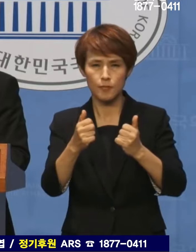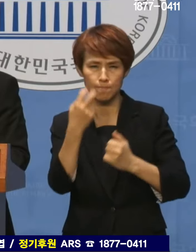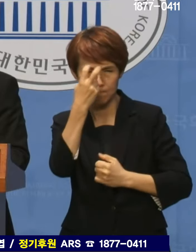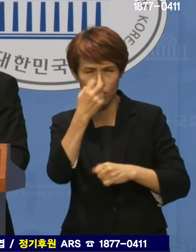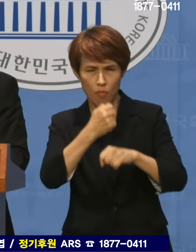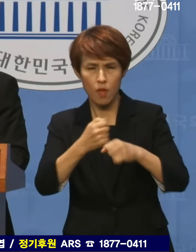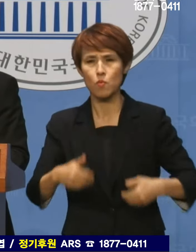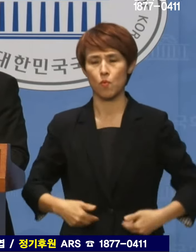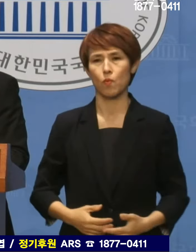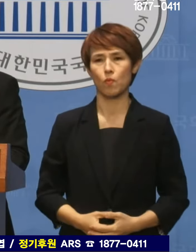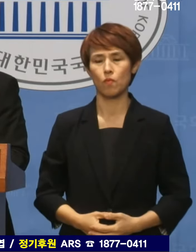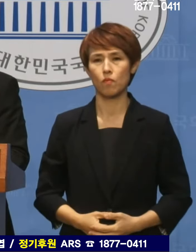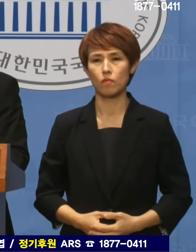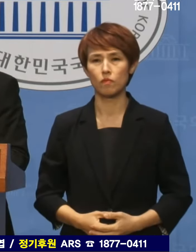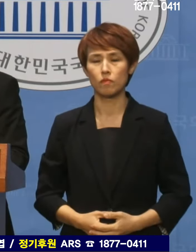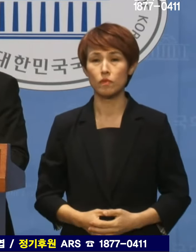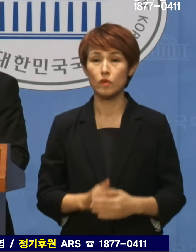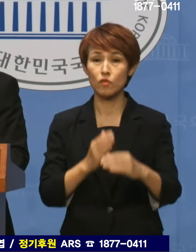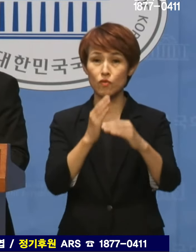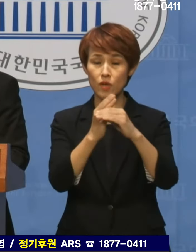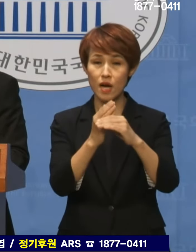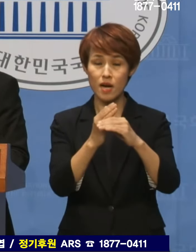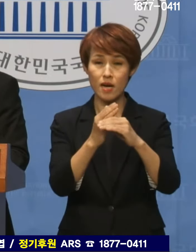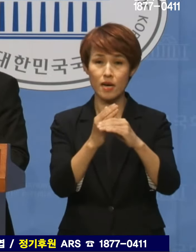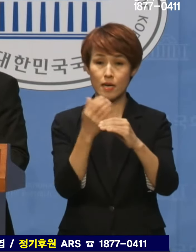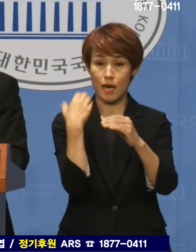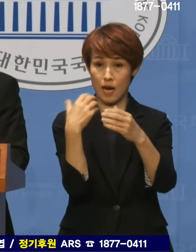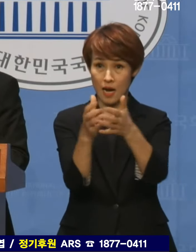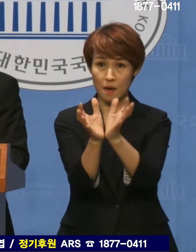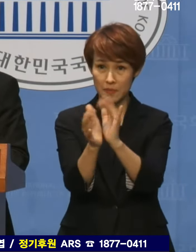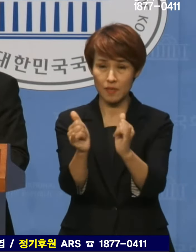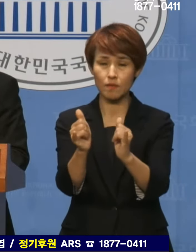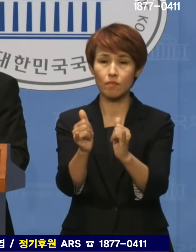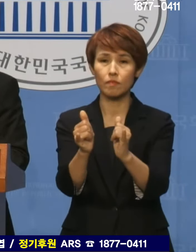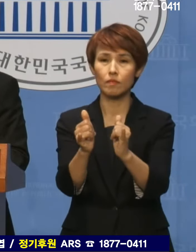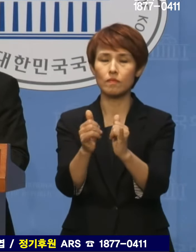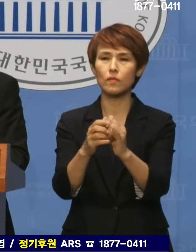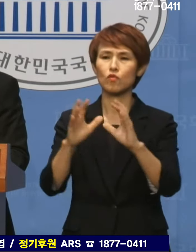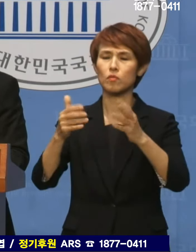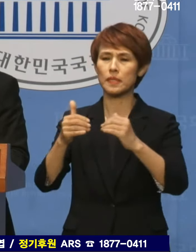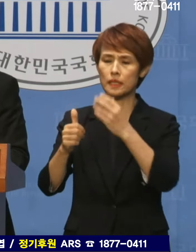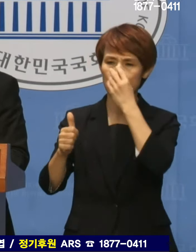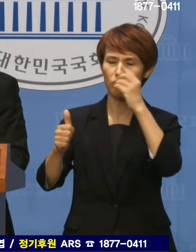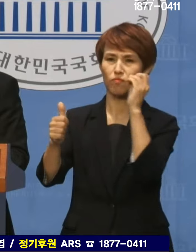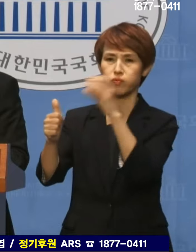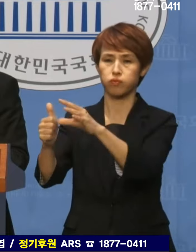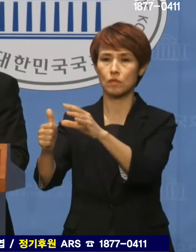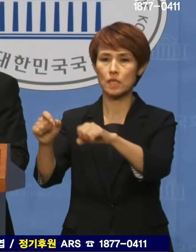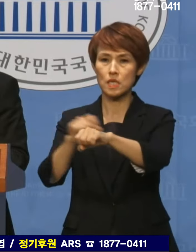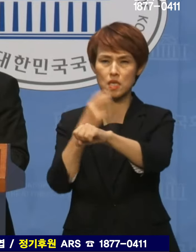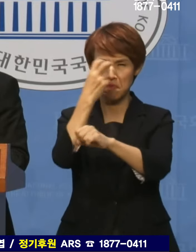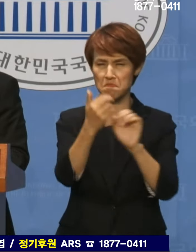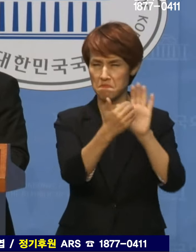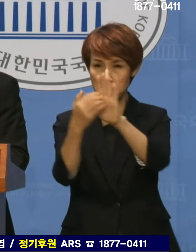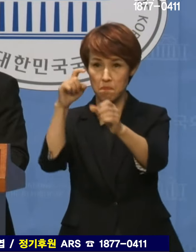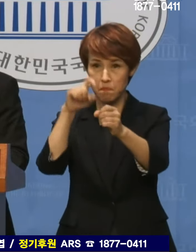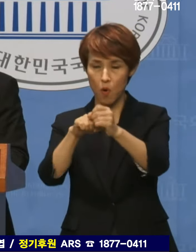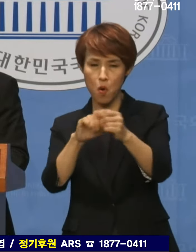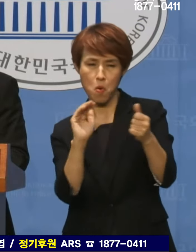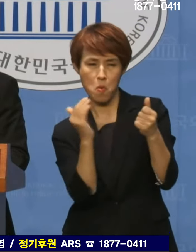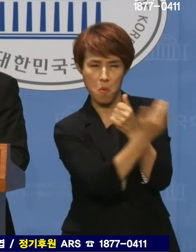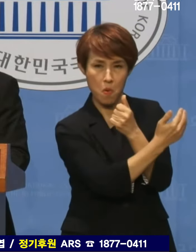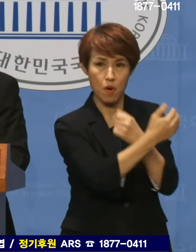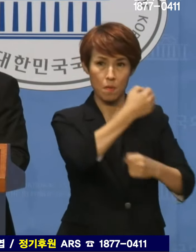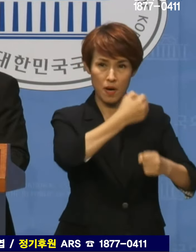법무부의 검찰 중간 간부 인사는 김건희 여사 수사를 명령하신 국민을 기만하고 특검을 막기 위한 방탄선